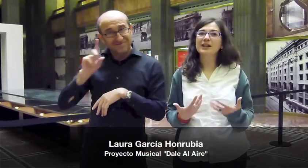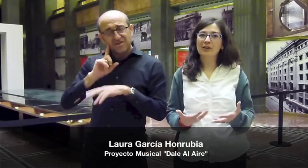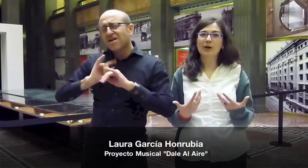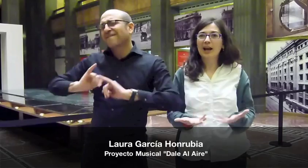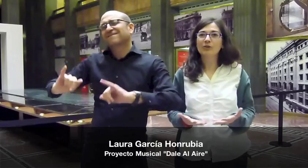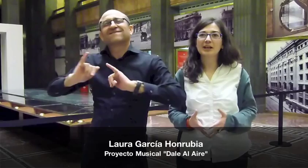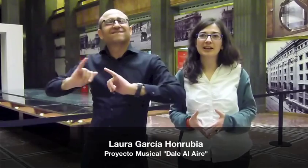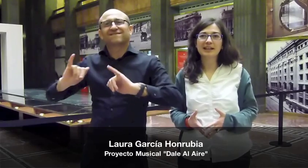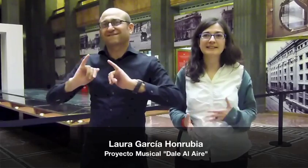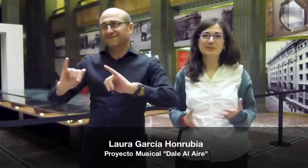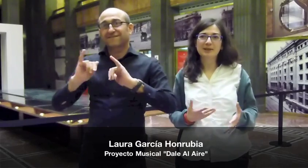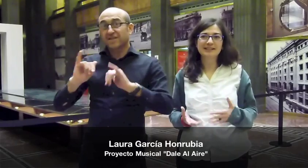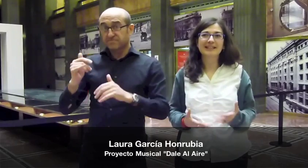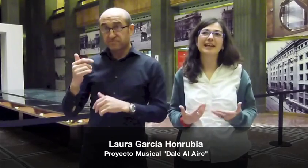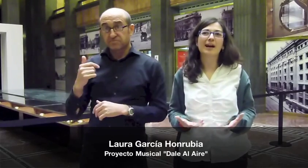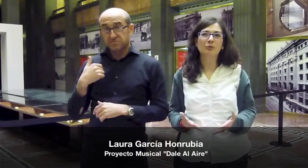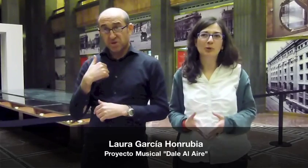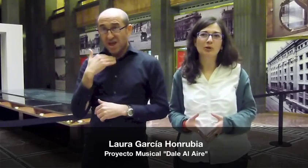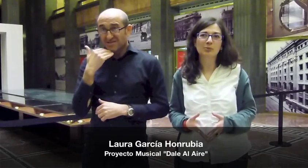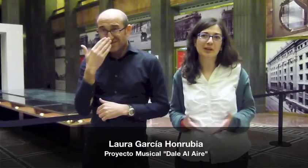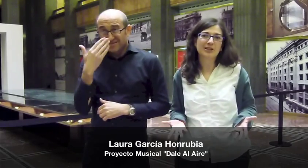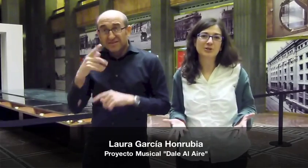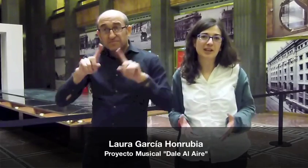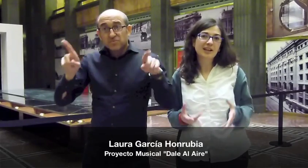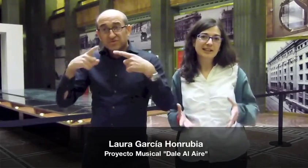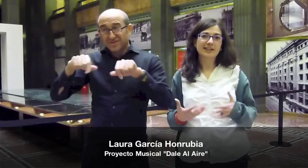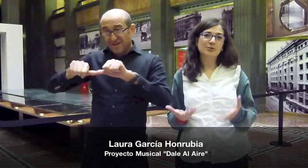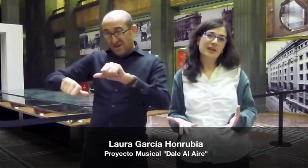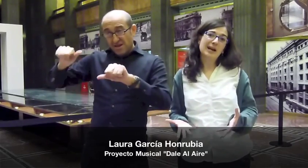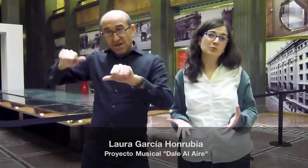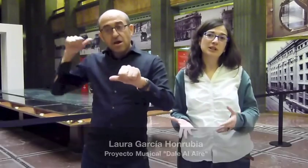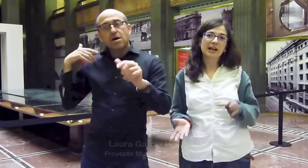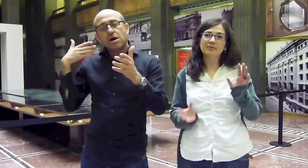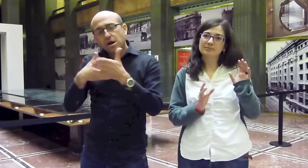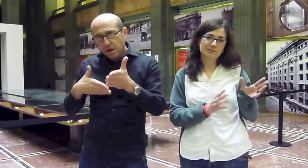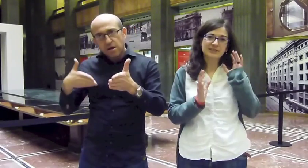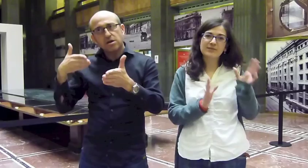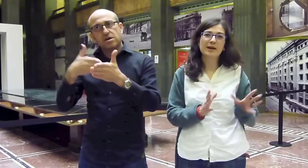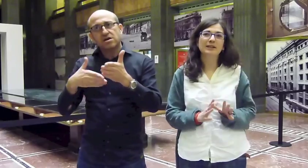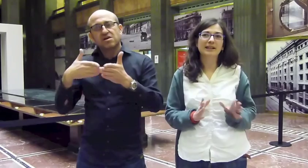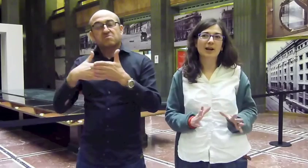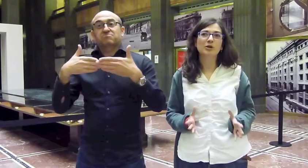haber acercado algo que siempre se les ha negado un poco, ¿no? Por el hecho de asociar la música